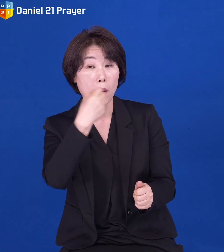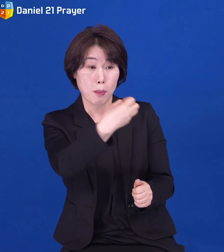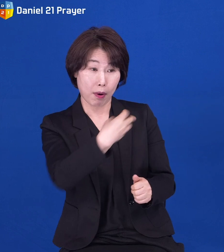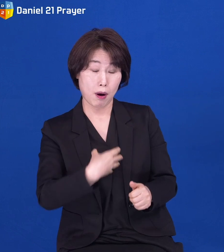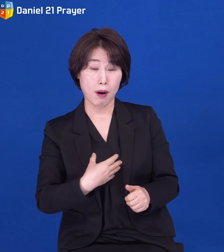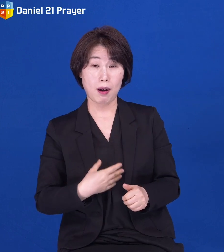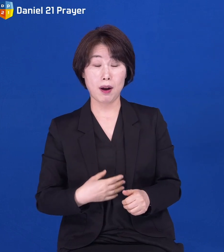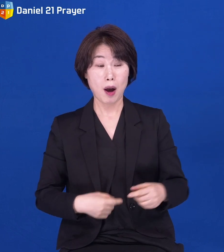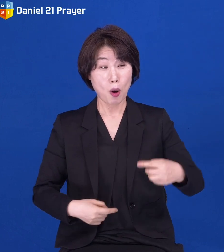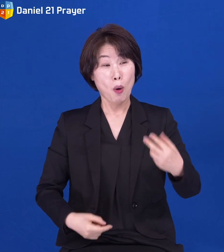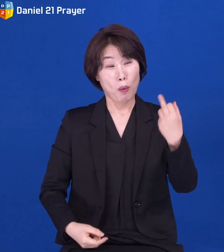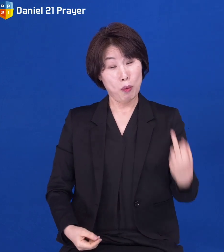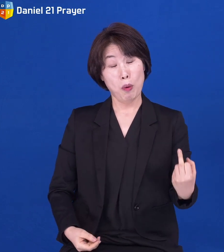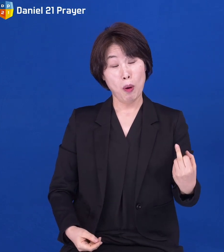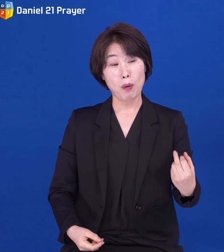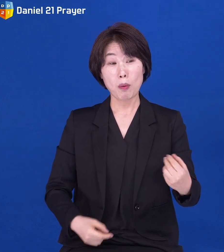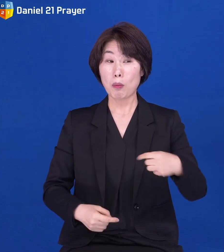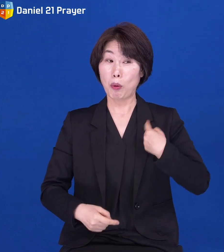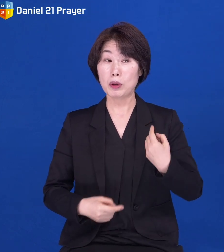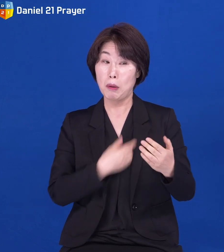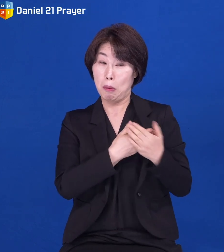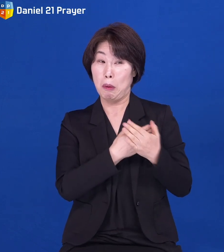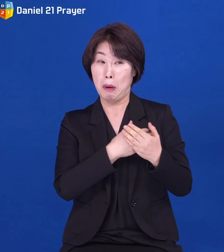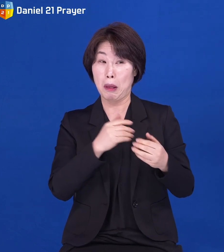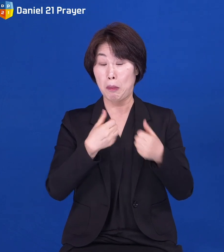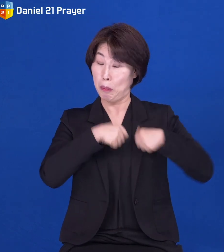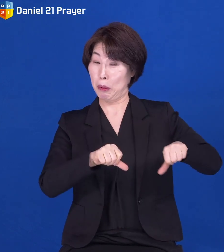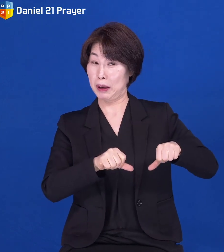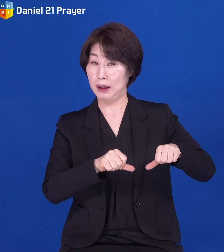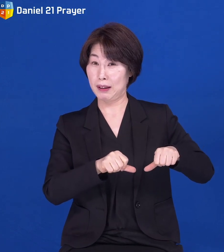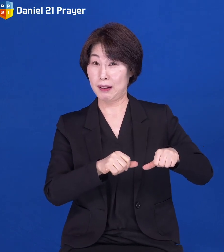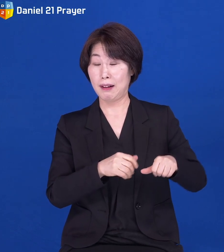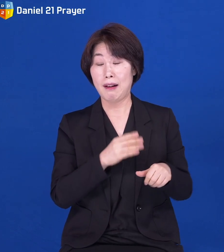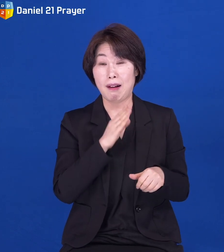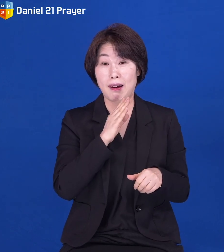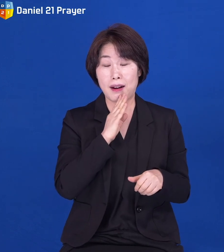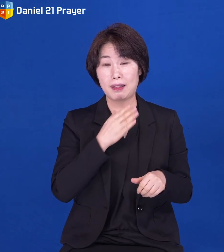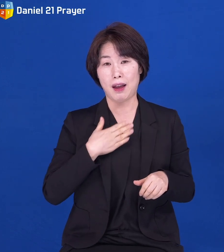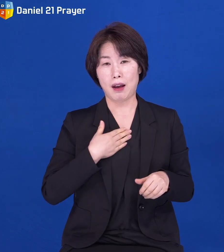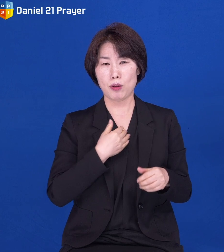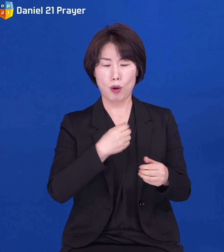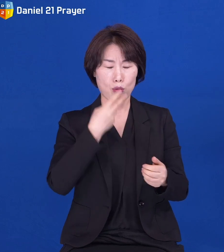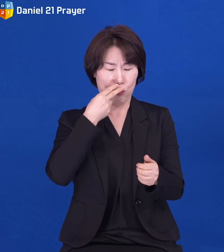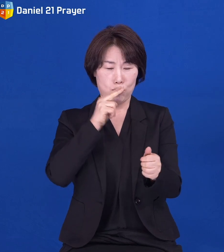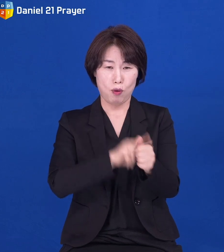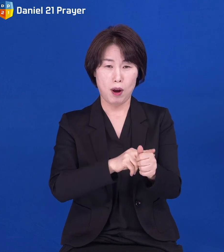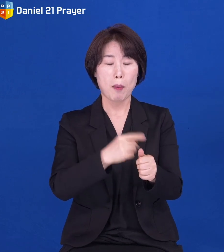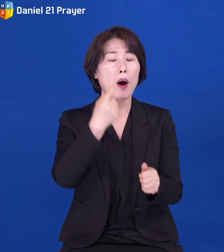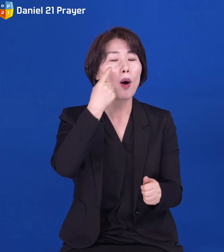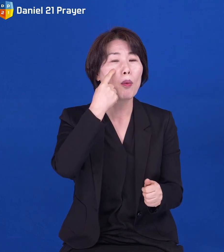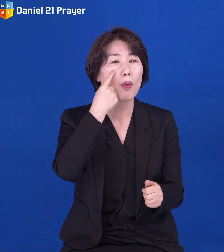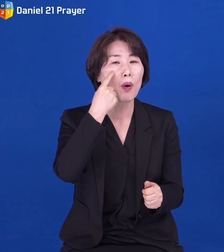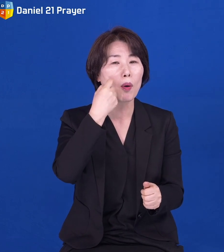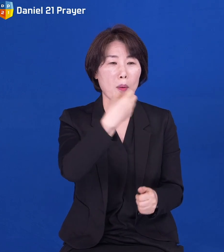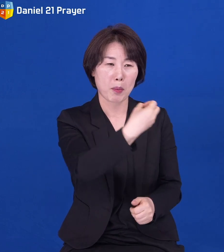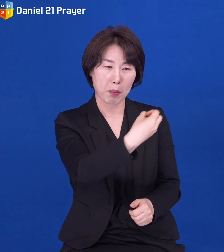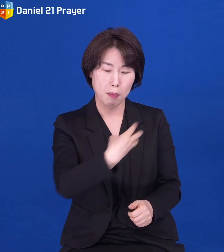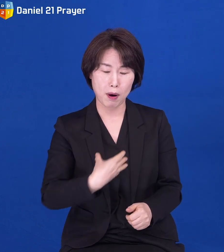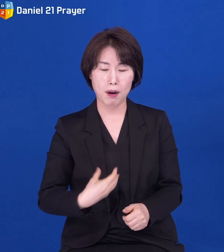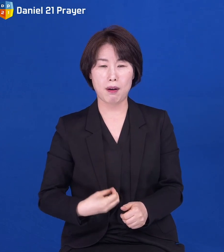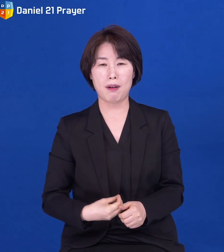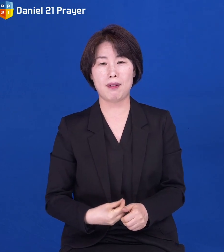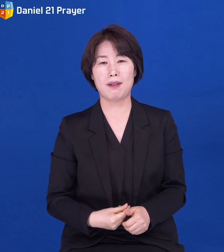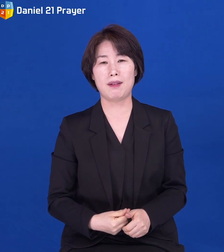있었으면서 저한테 아무것도 아니라고 하면서 막 도전해보라고 누다가 밑으로 더 떨어질 때가